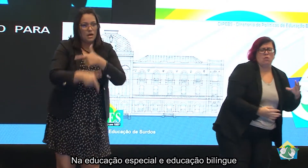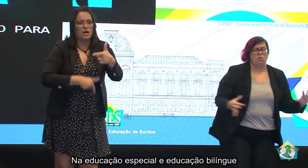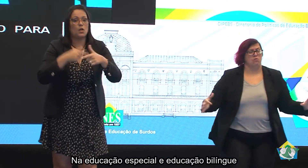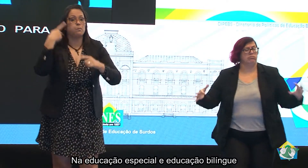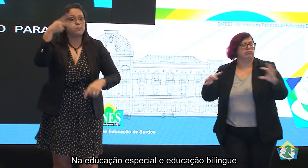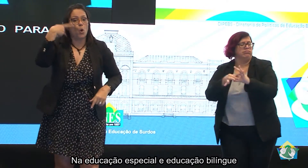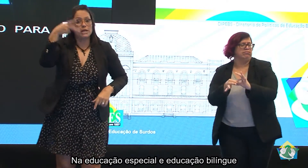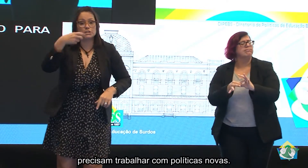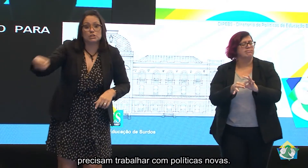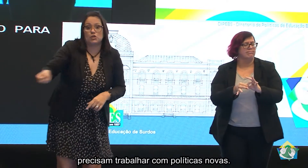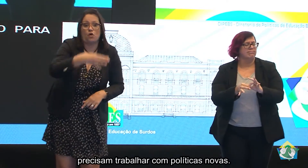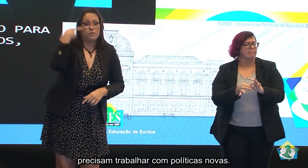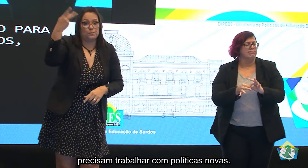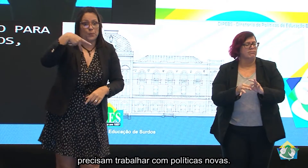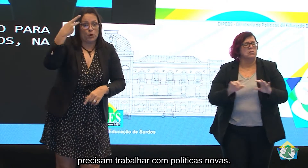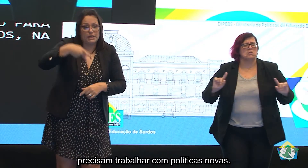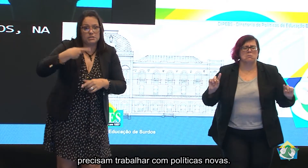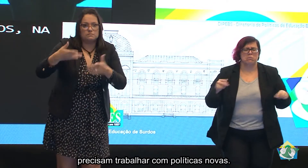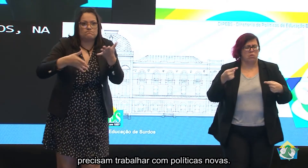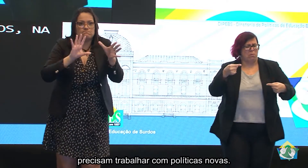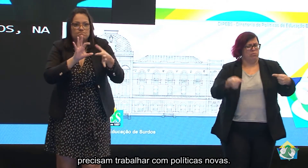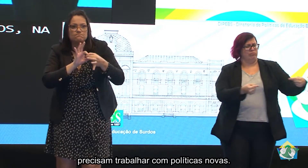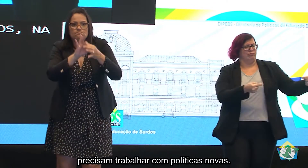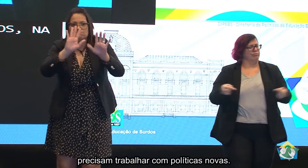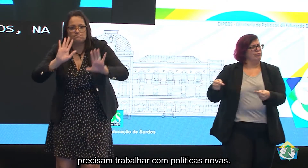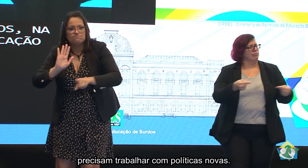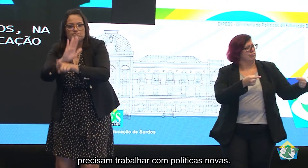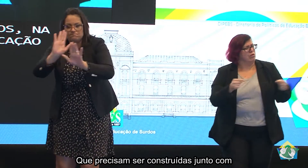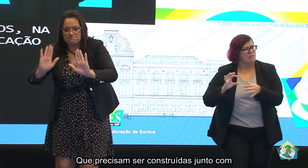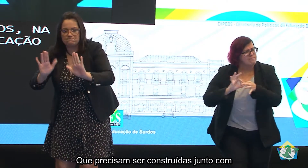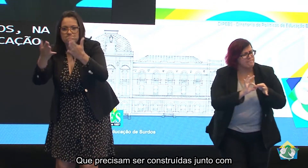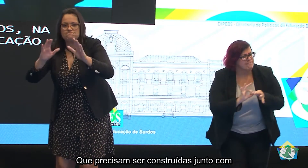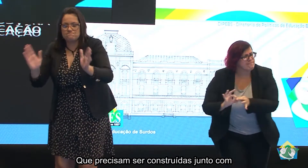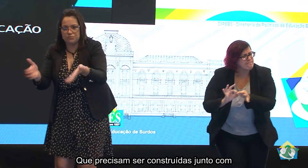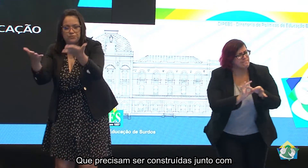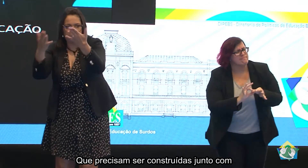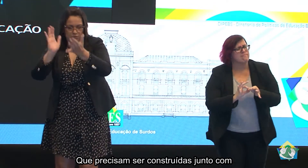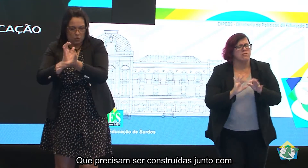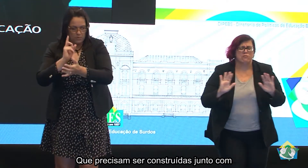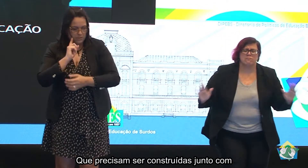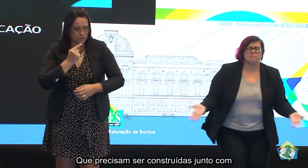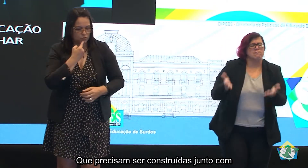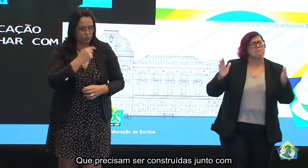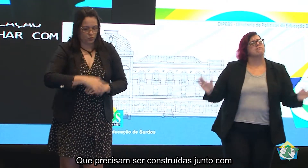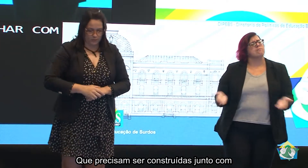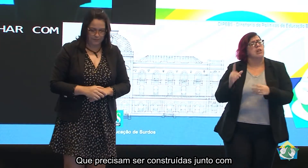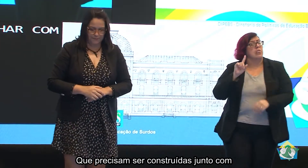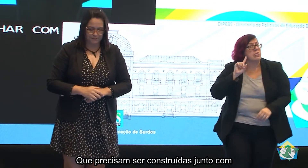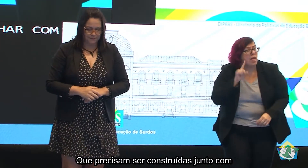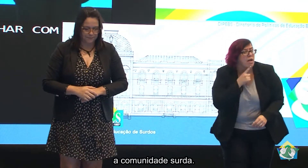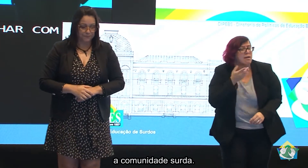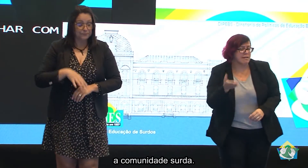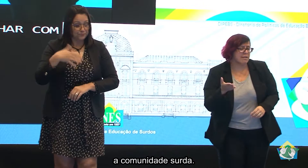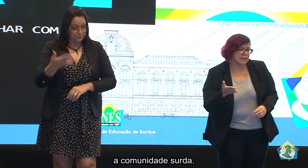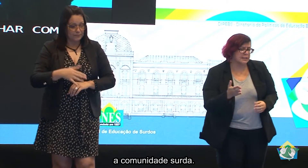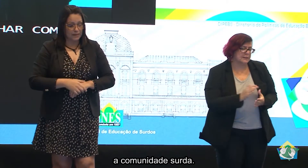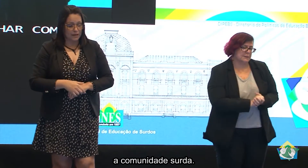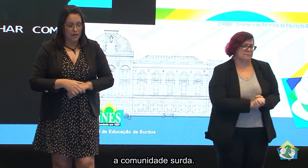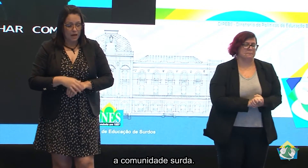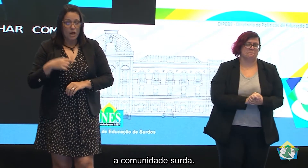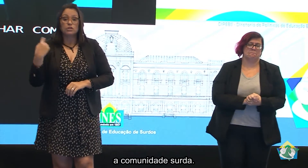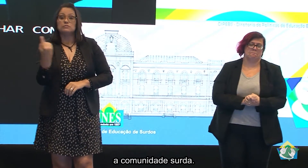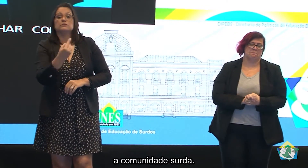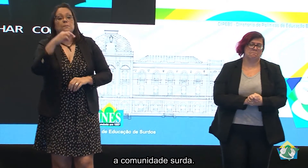a educação bilíngue precisam trabalhar com políticas novas, que precisam ser construídas junto com a comunidade